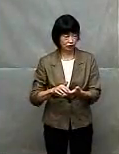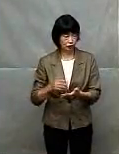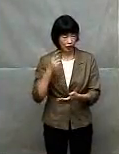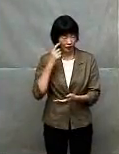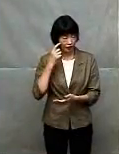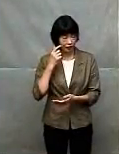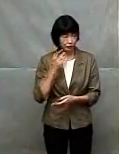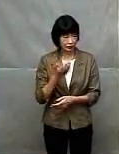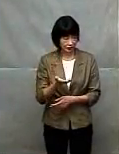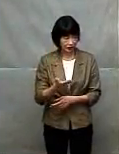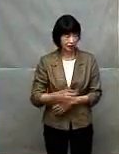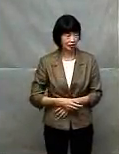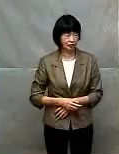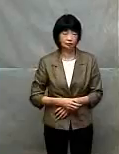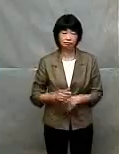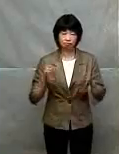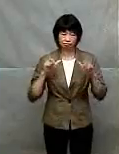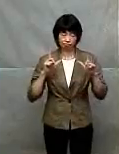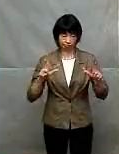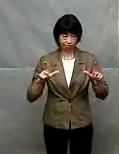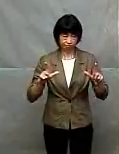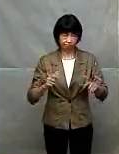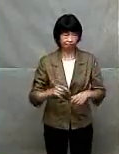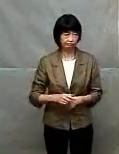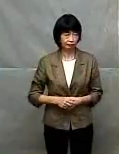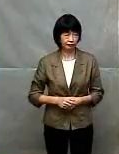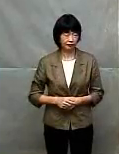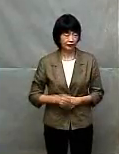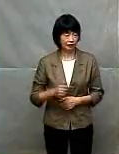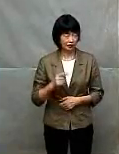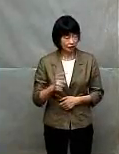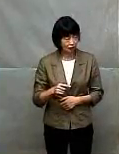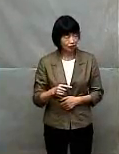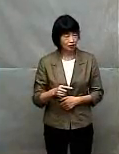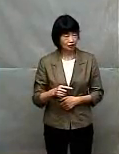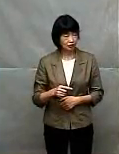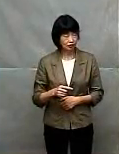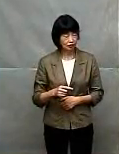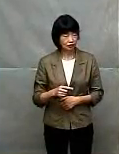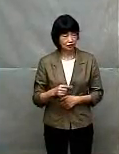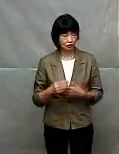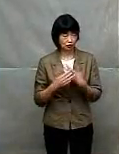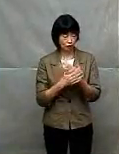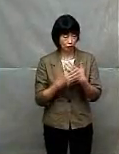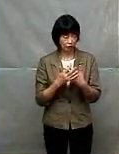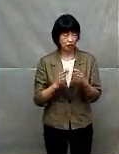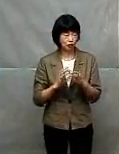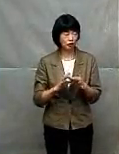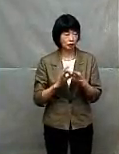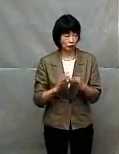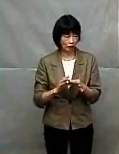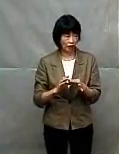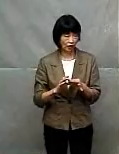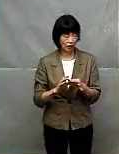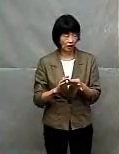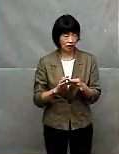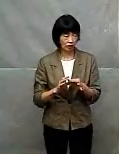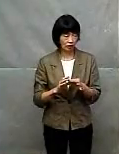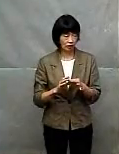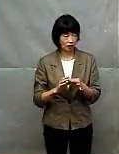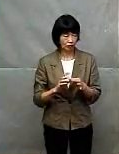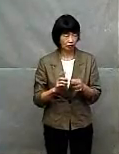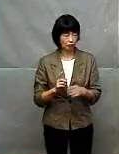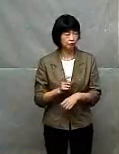ちょっと そこまではちょっと私もどういうところ